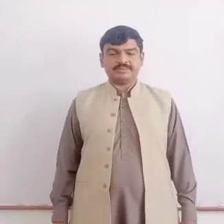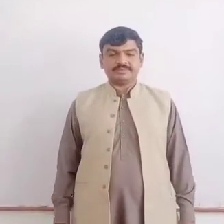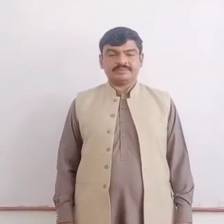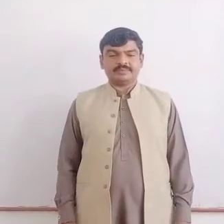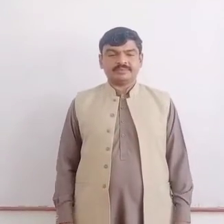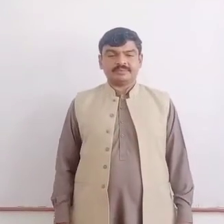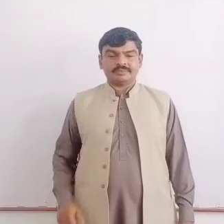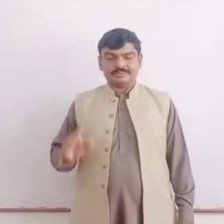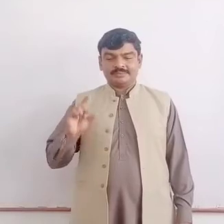दिलचस्प,